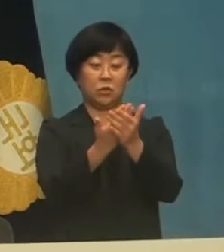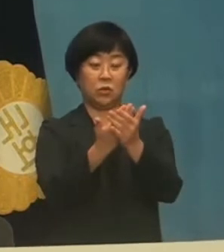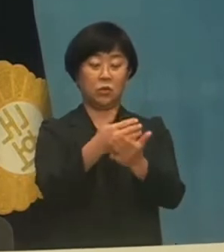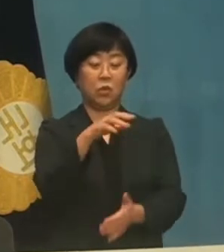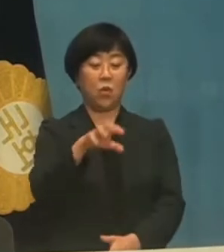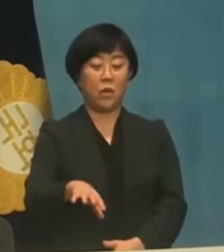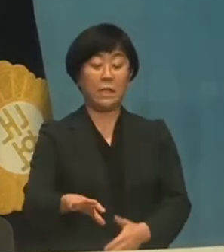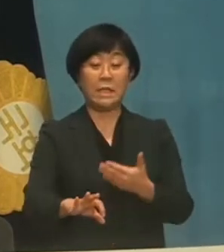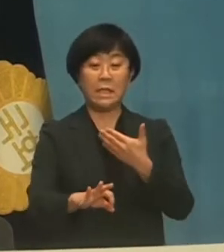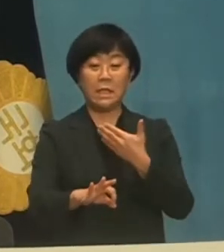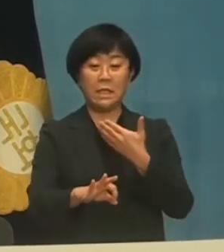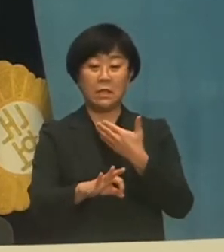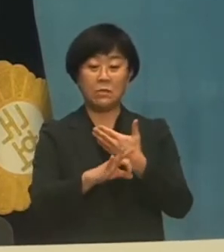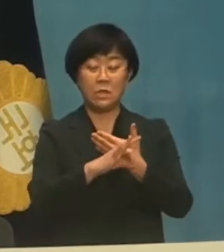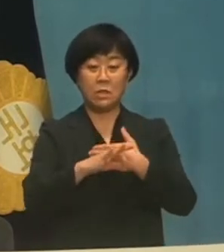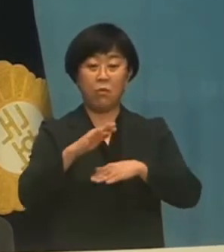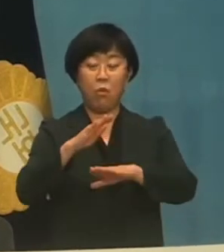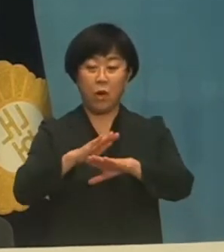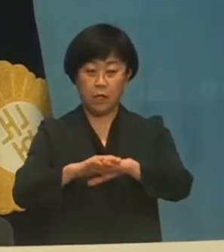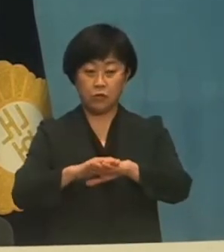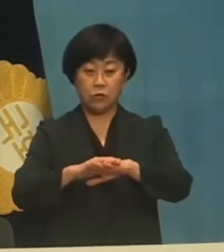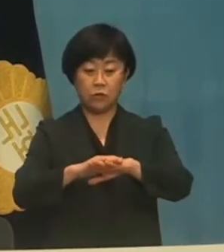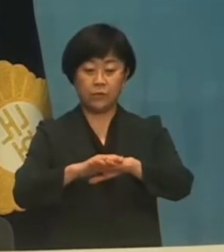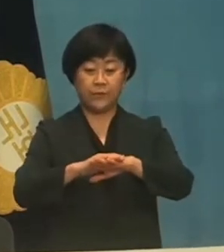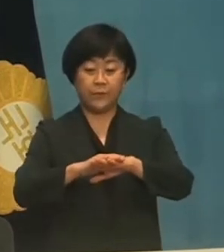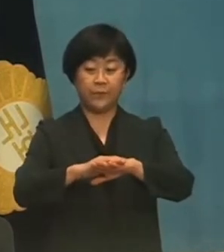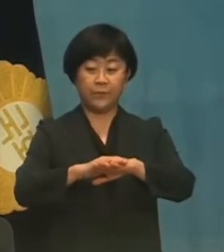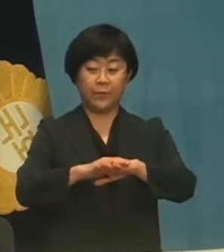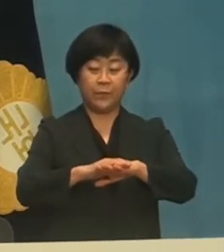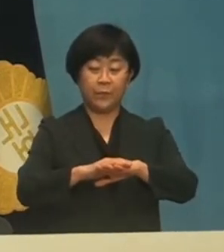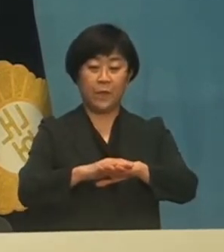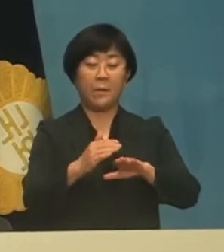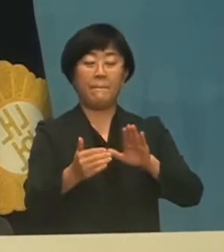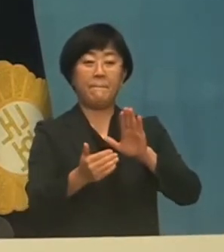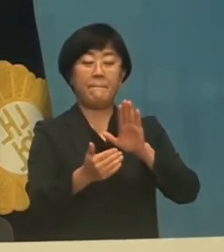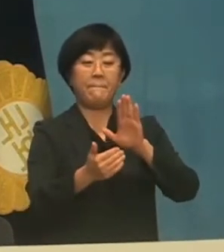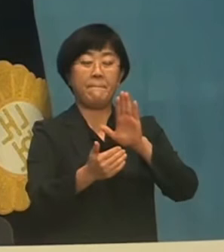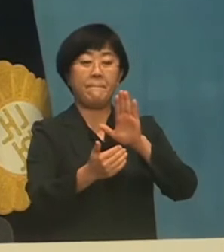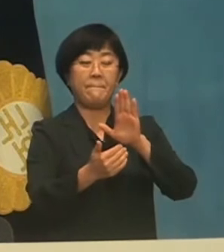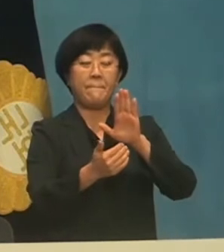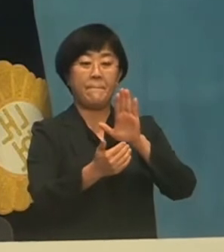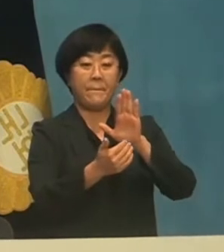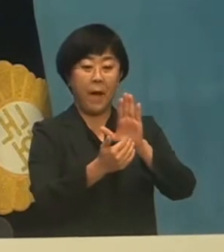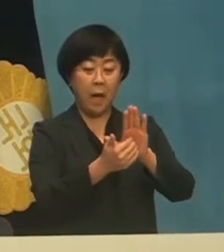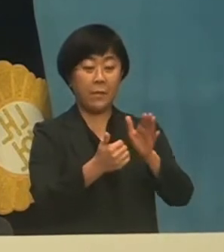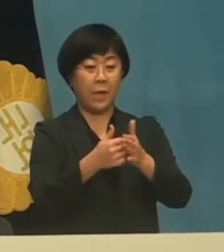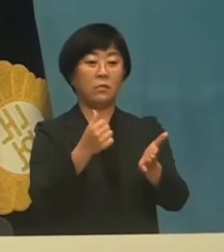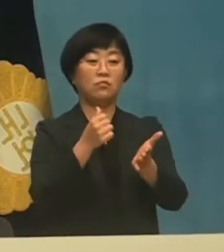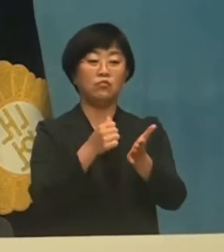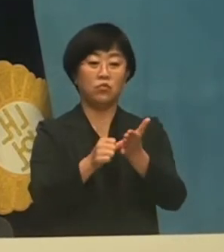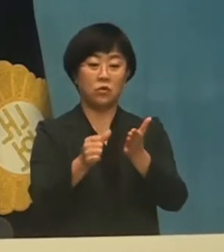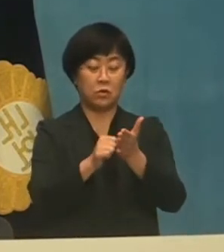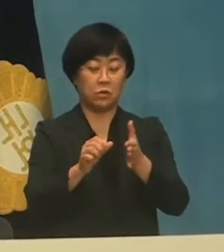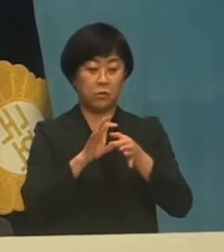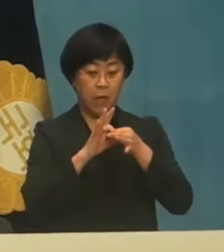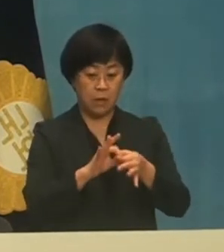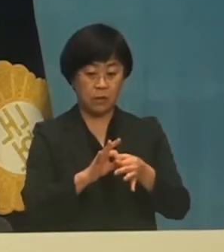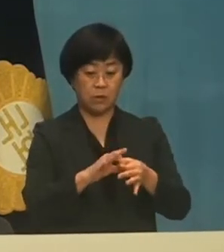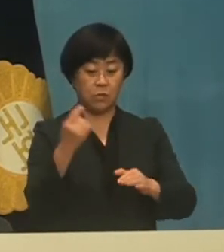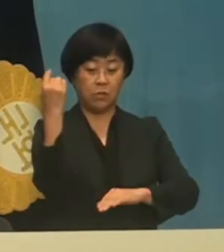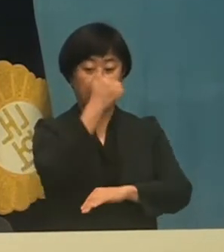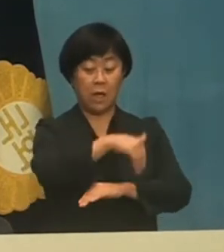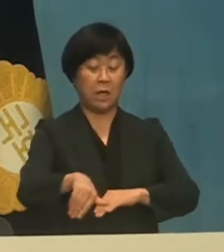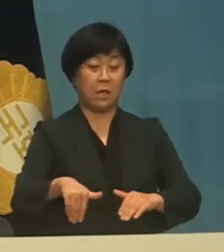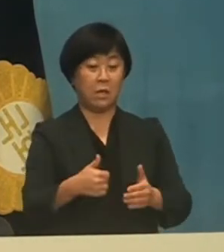임시 보관하는 것을 골자로 하는 고준위 방패물 관리 계획이 얼마 전 확정되었습니다.